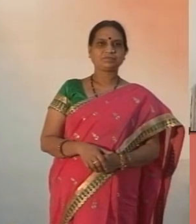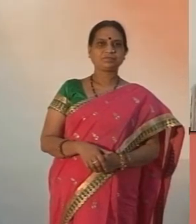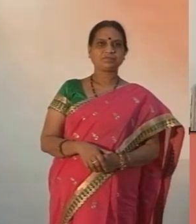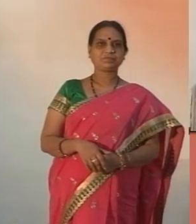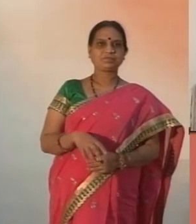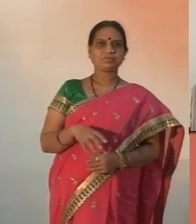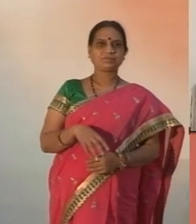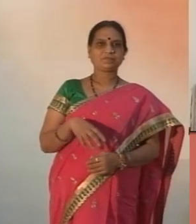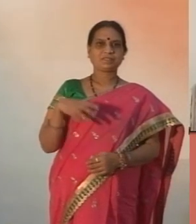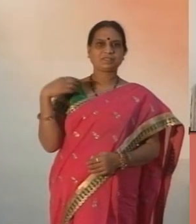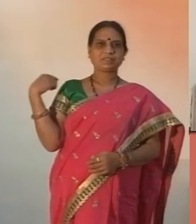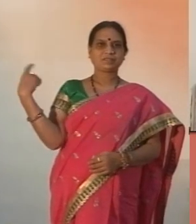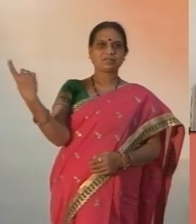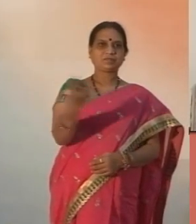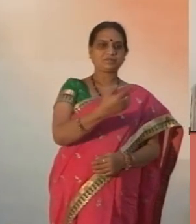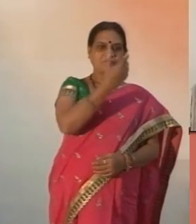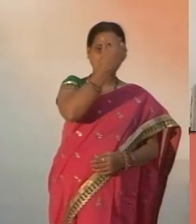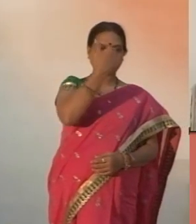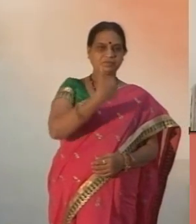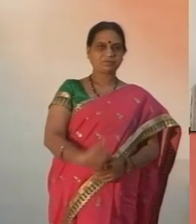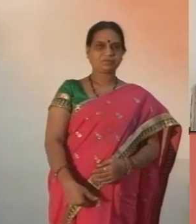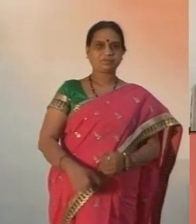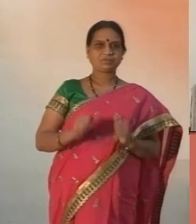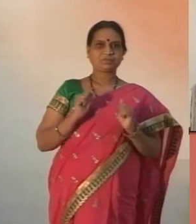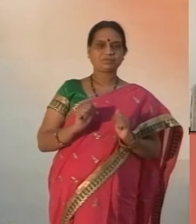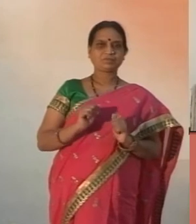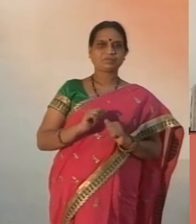हमारे शरीर को स्वस्थ रखने के लिए